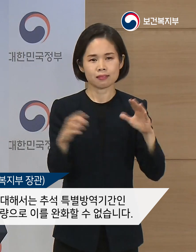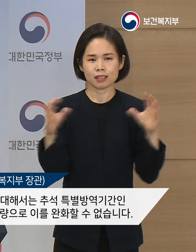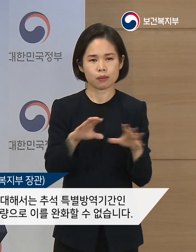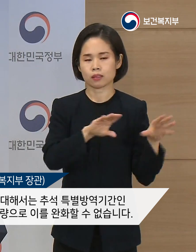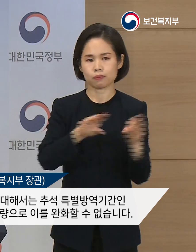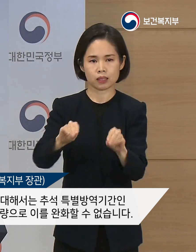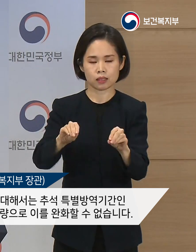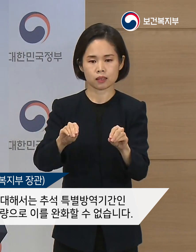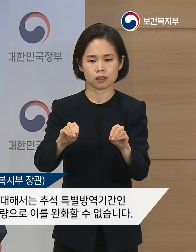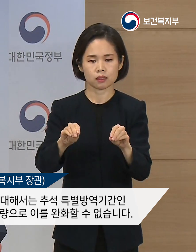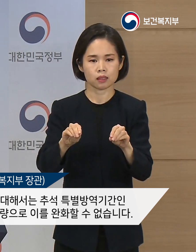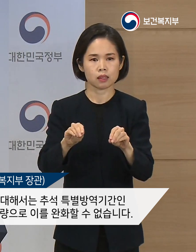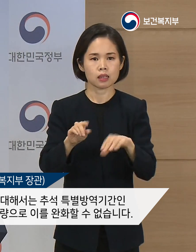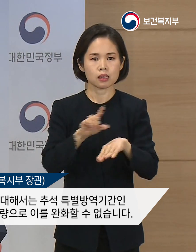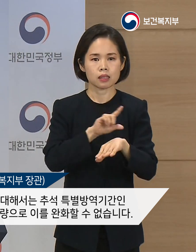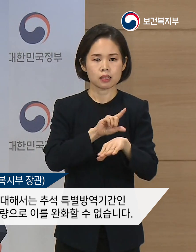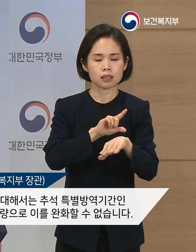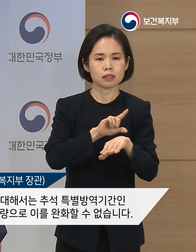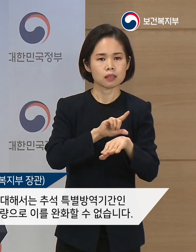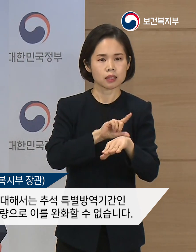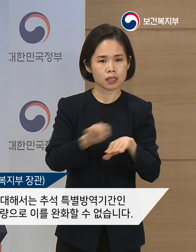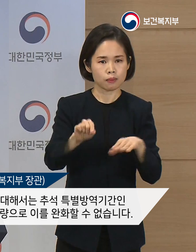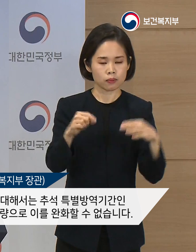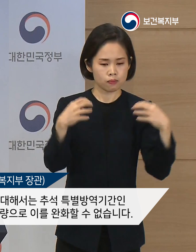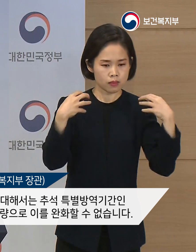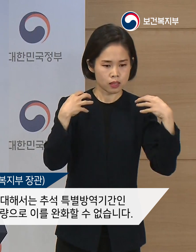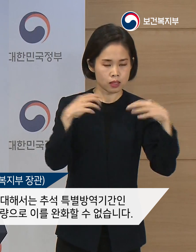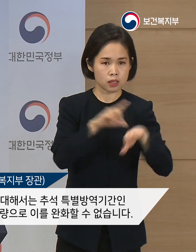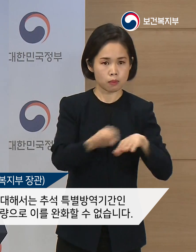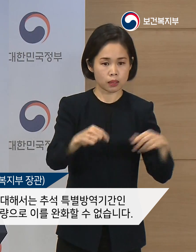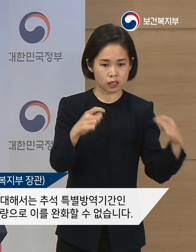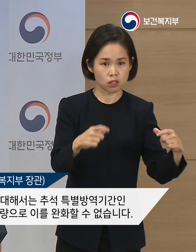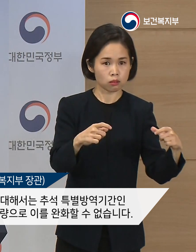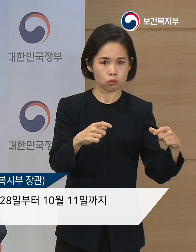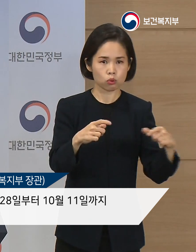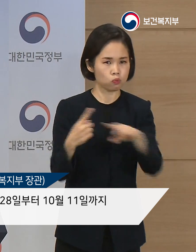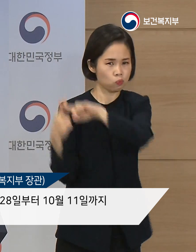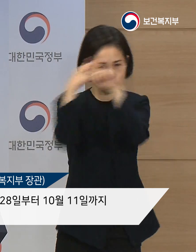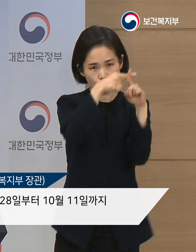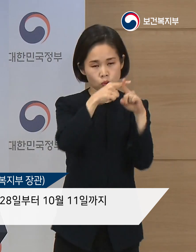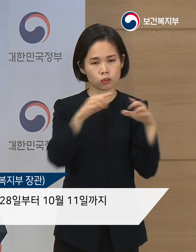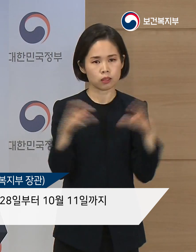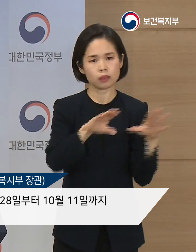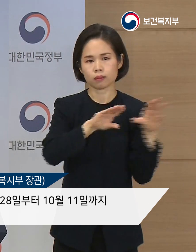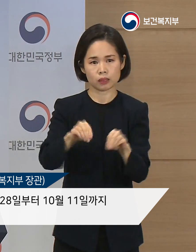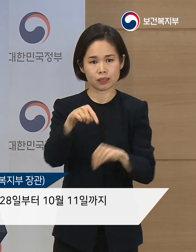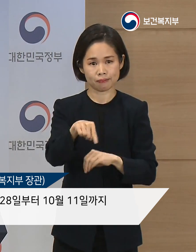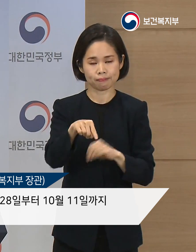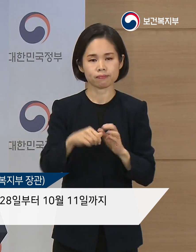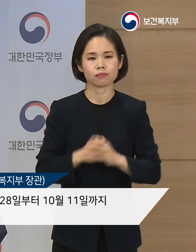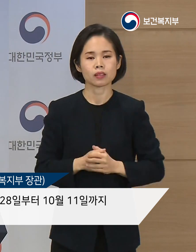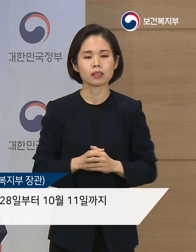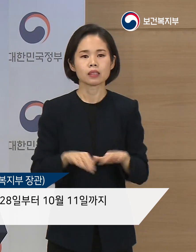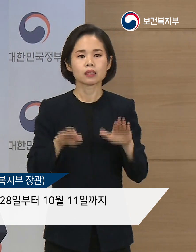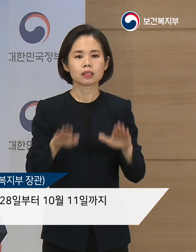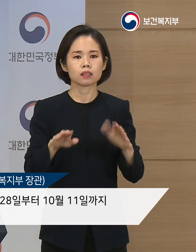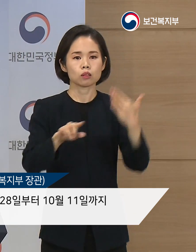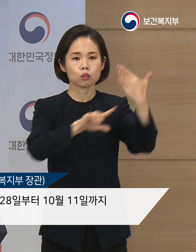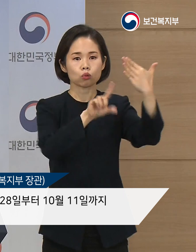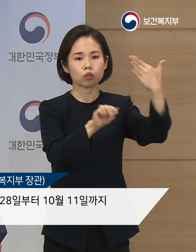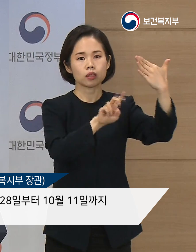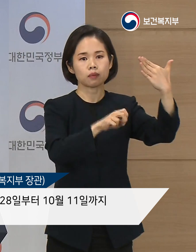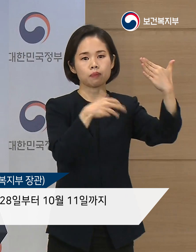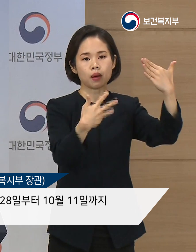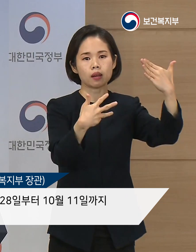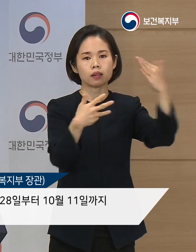적용되며 지자체 재량으로 이를 완화할 수 없습니다. 지금까지 설명드린 거리두기 강화는